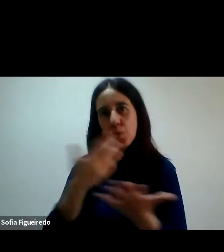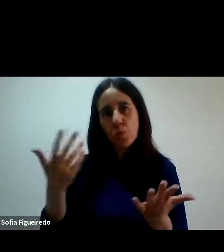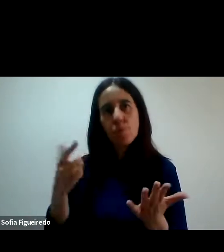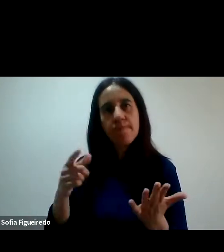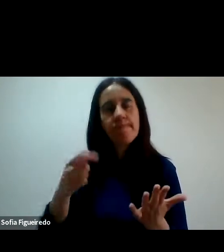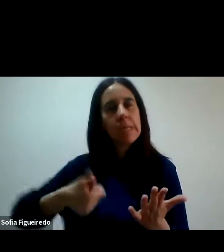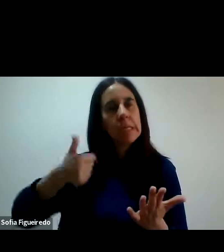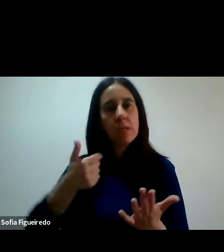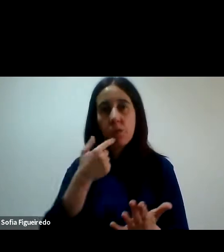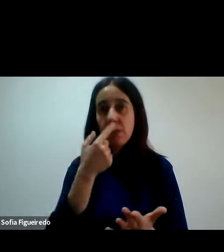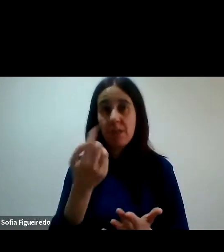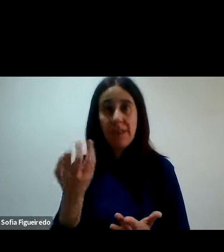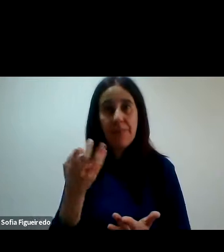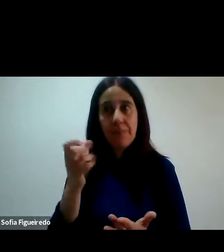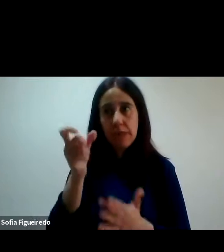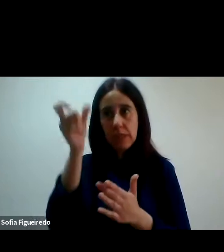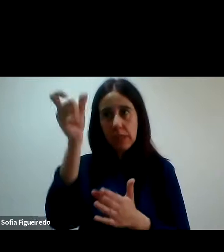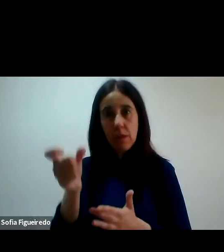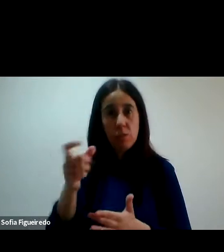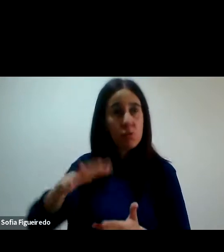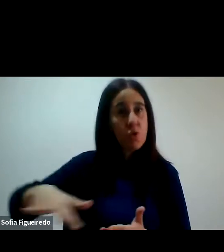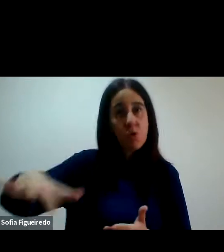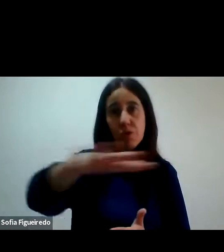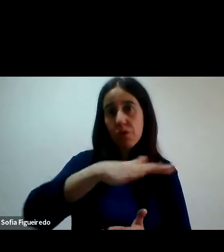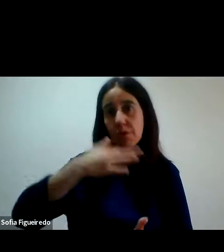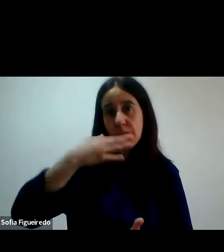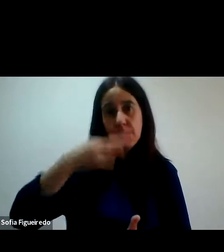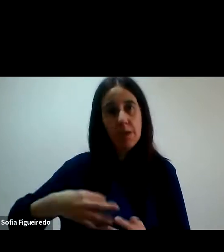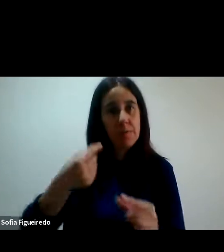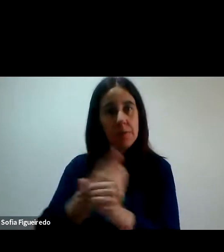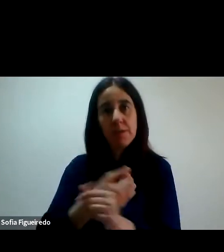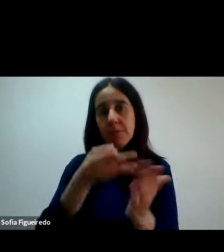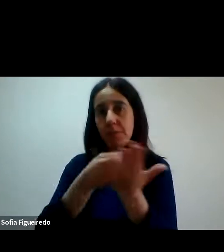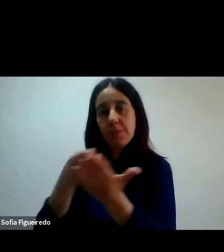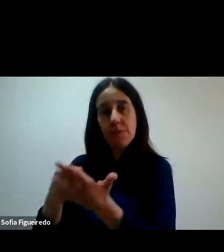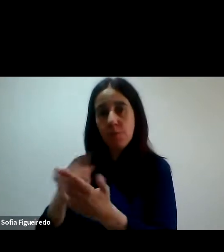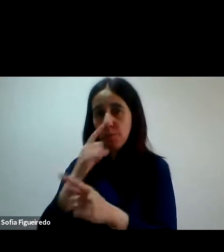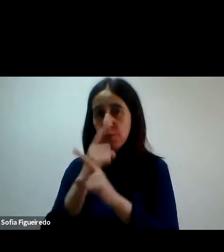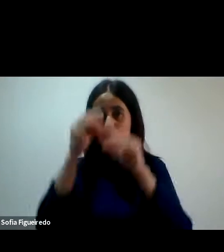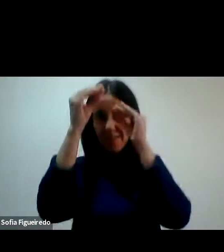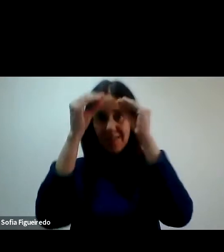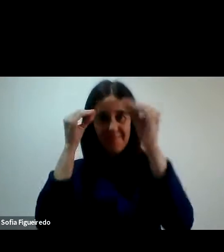central que eu gostava de dizer. O cidadão somos todos nós, somos consumidores e somos cidadãos ao mesmo tempo.